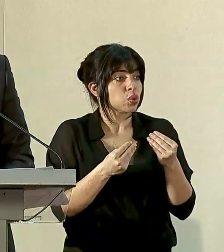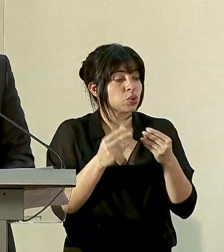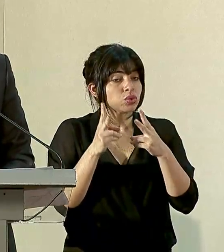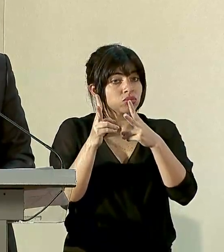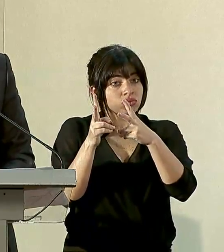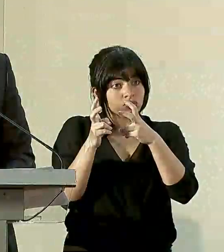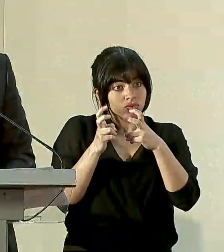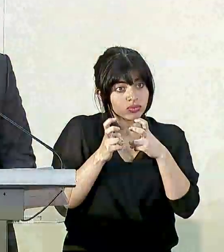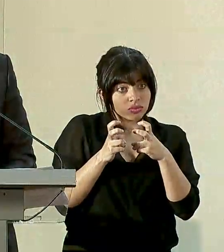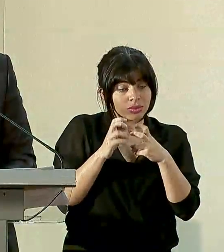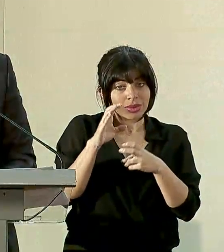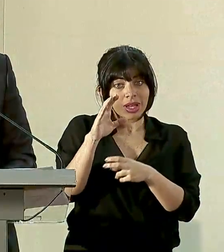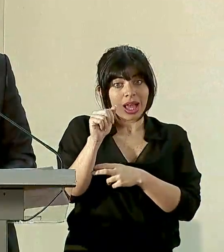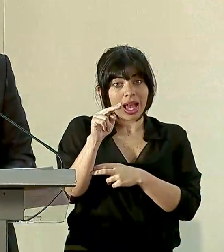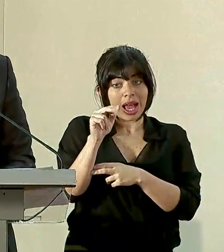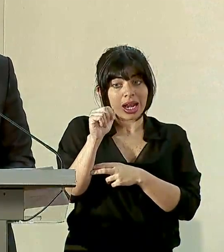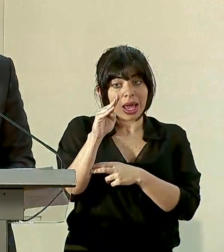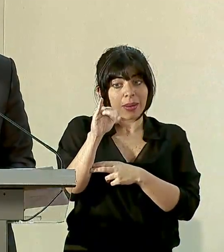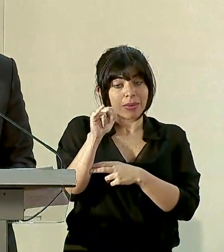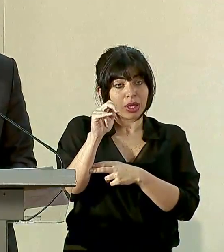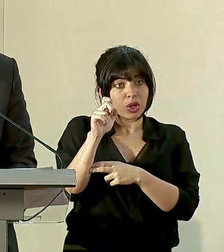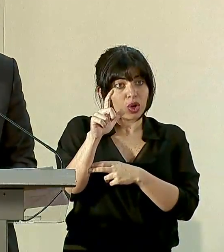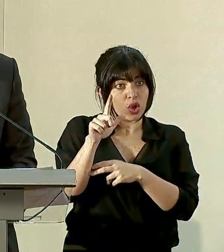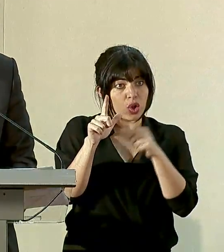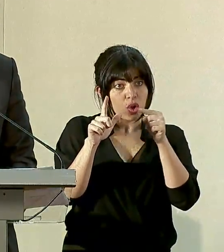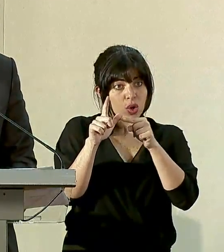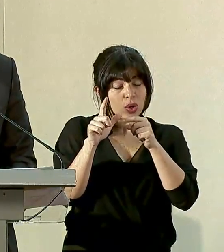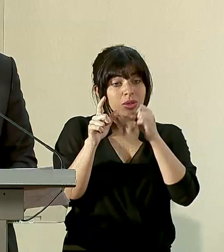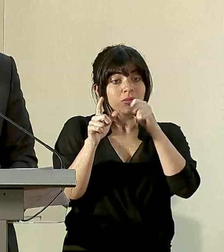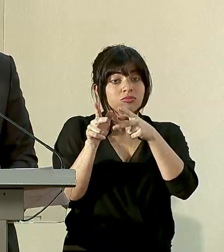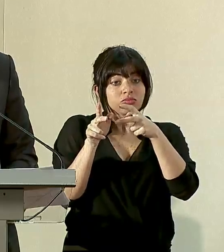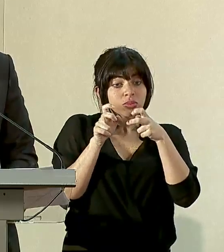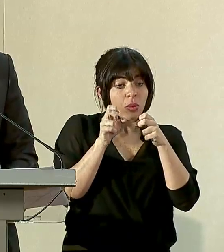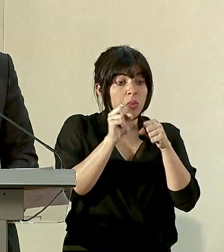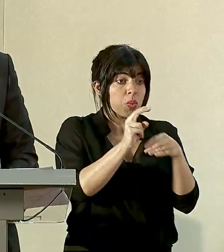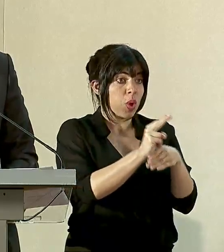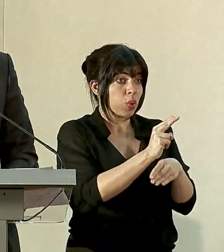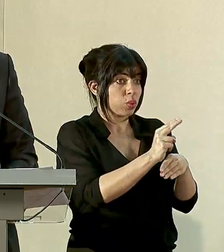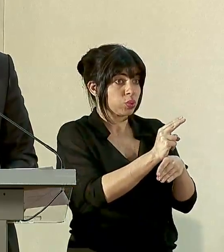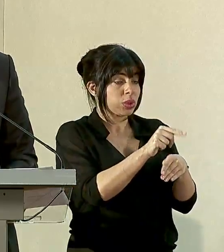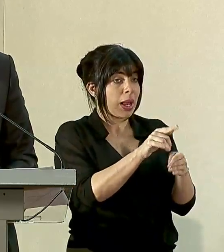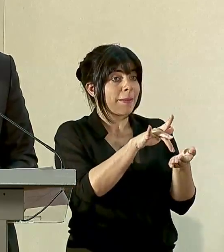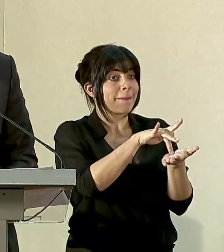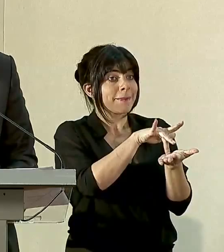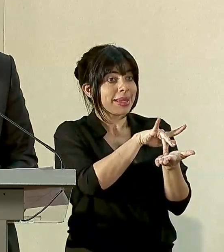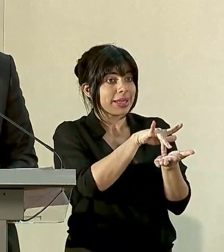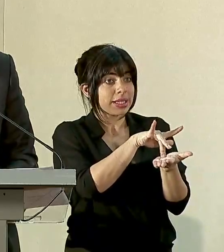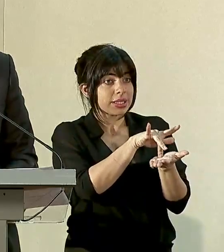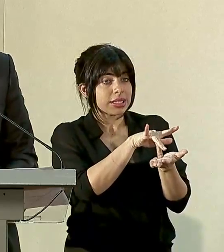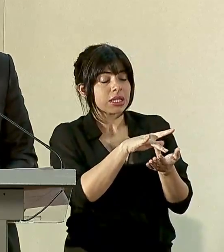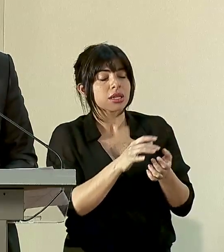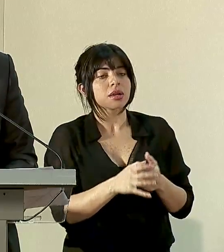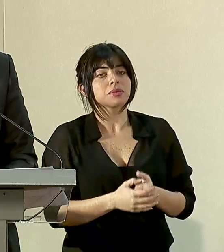derivados del cannabinol que puedan ser utilizados como medicamentos